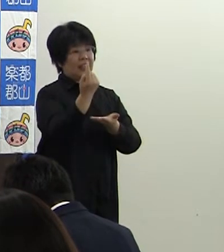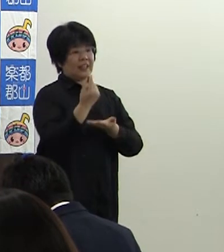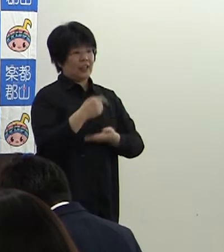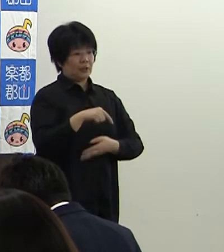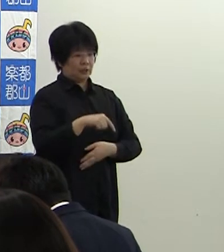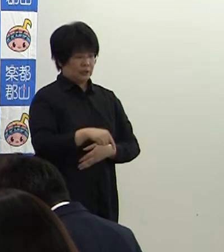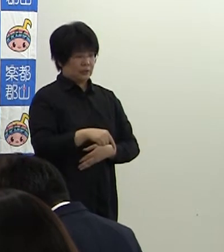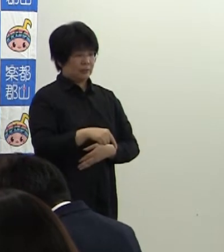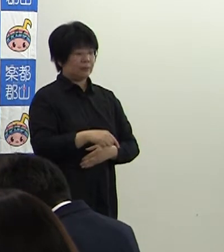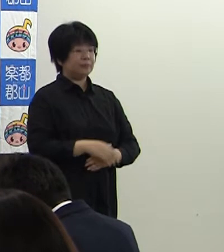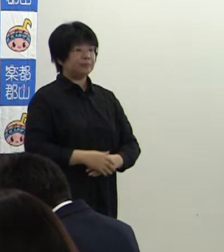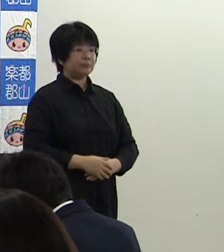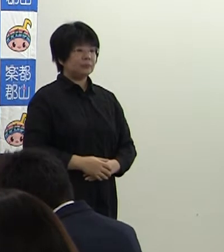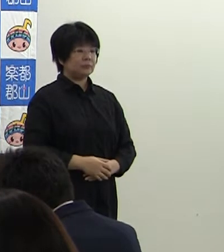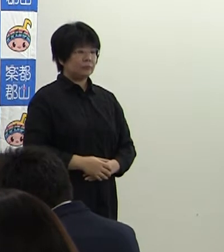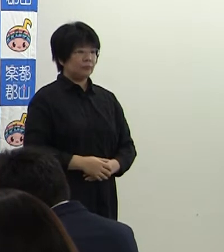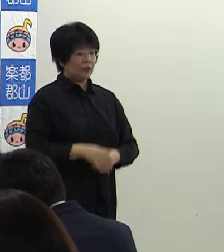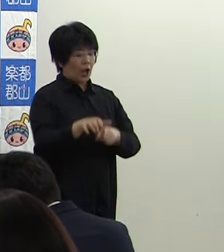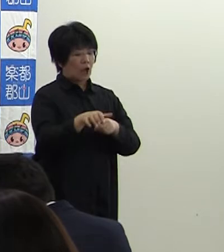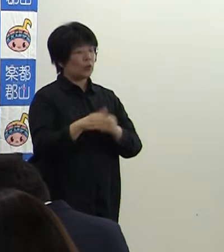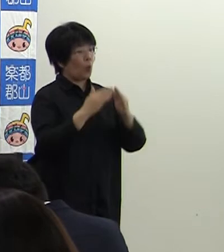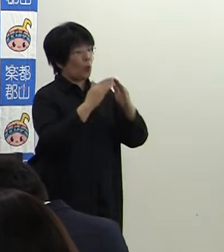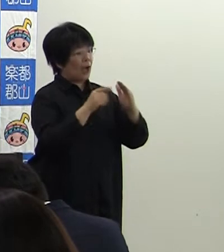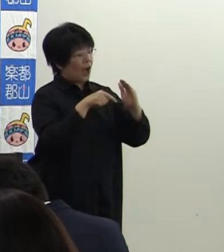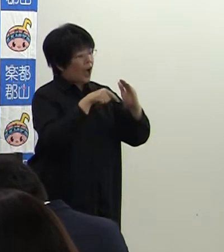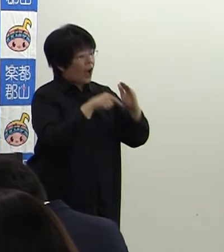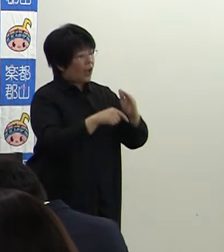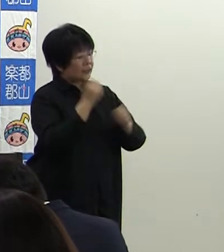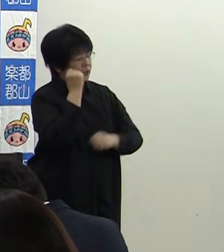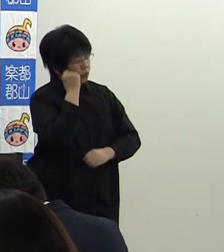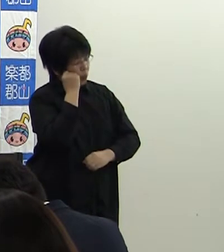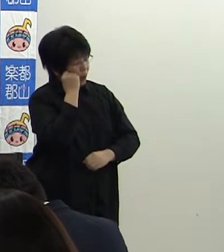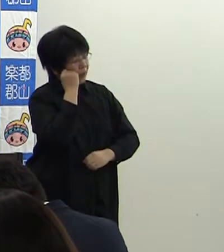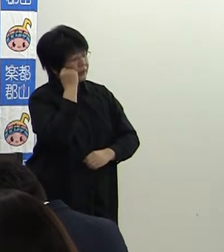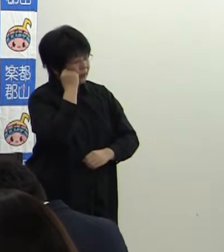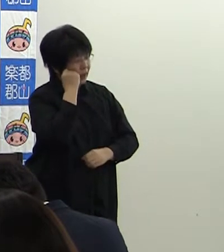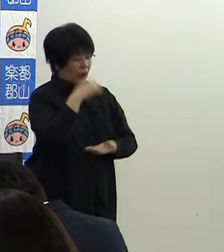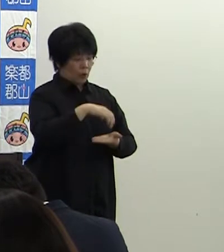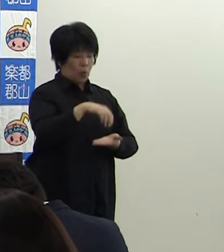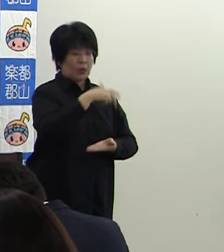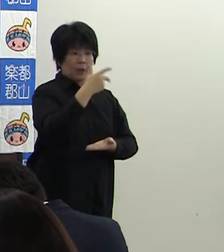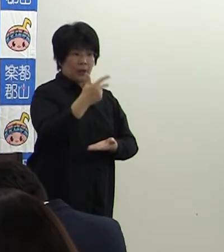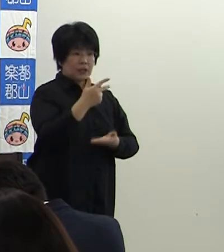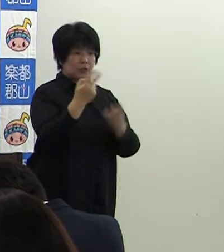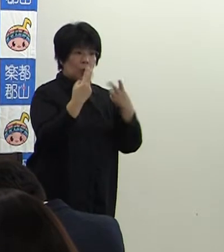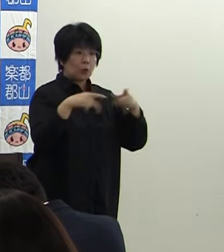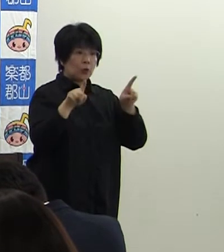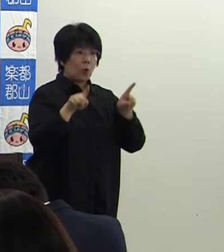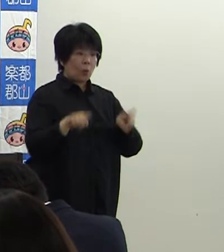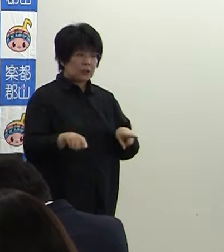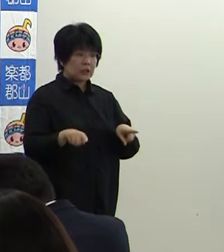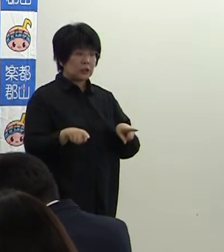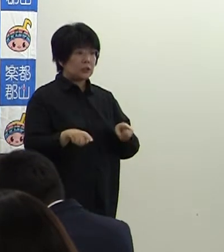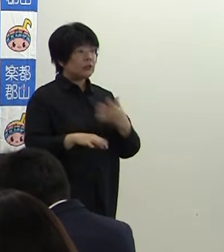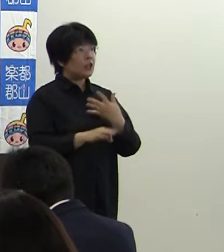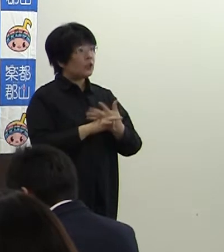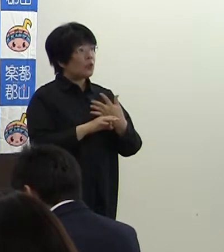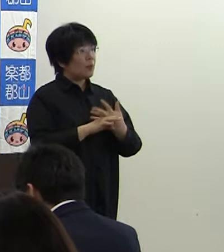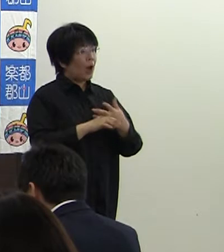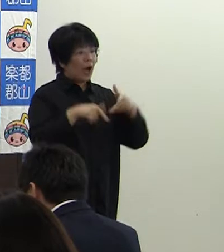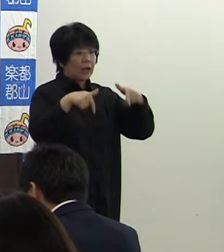民泊じゃありませんが、農家に泊まっていただいて、あるいは郡山市のいろんな行事、西田のデコ屋敷